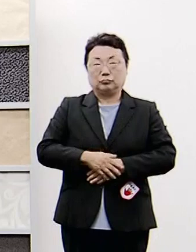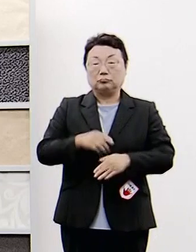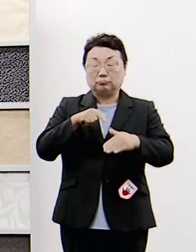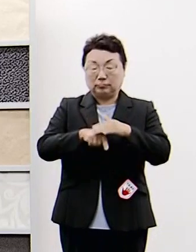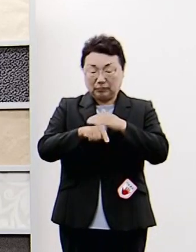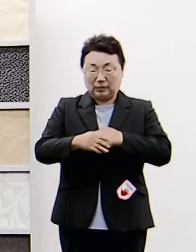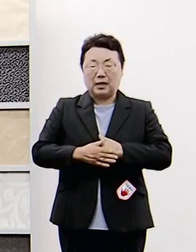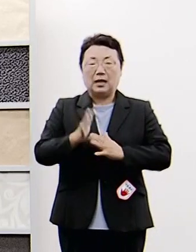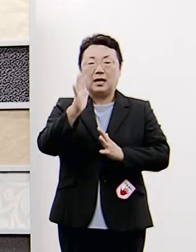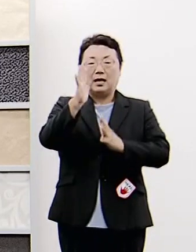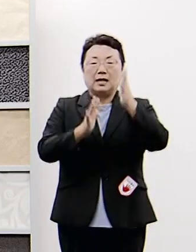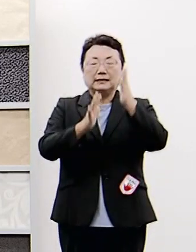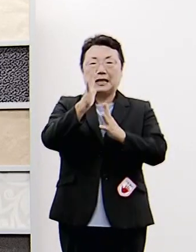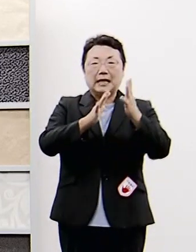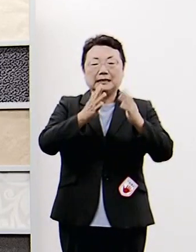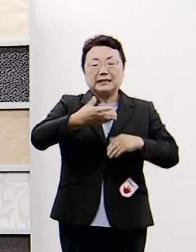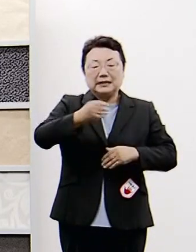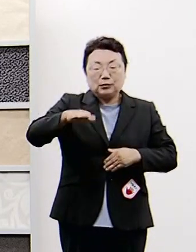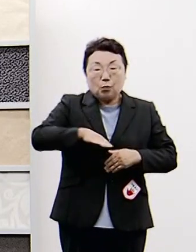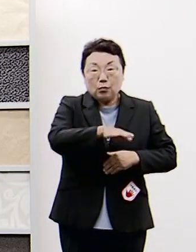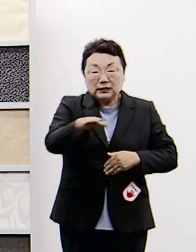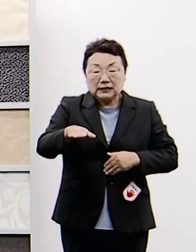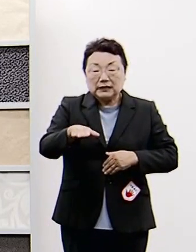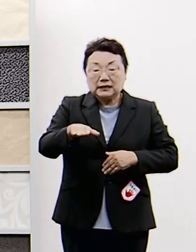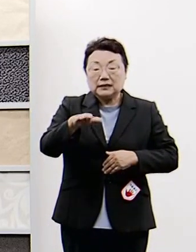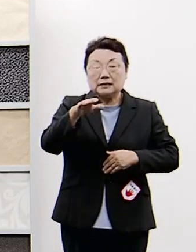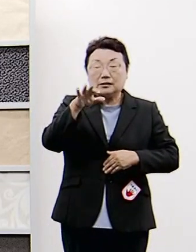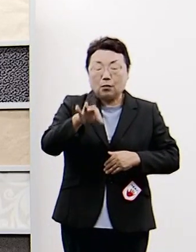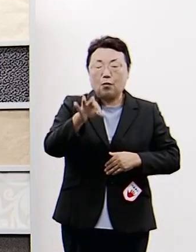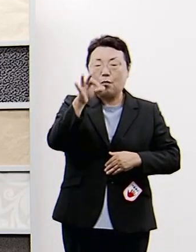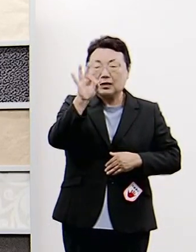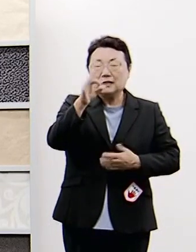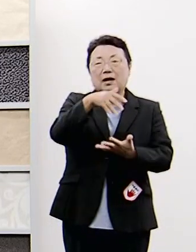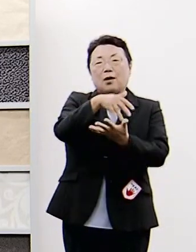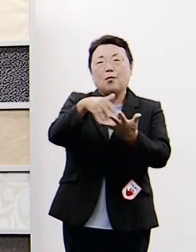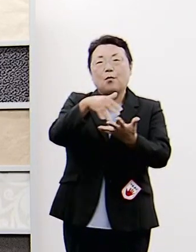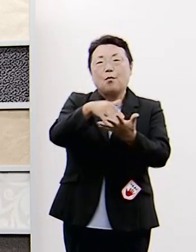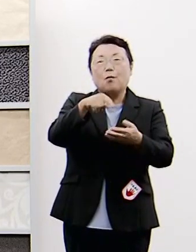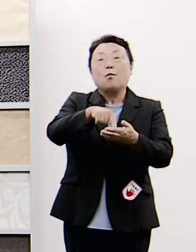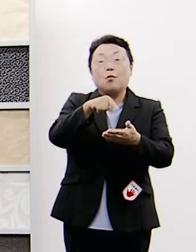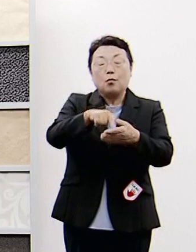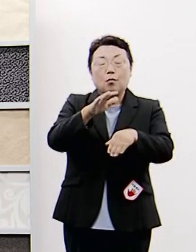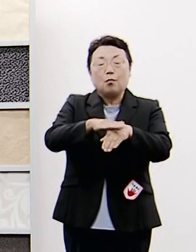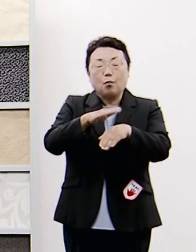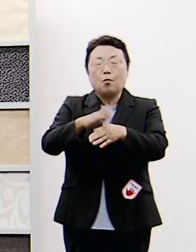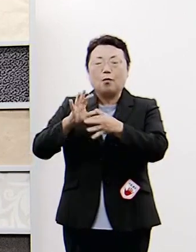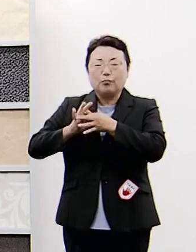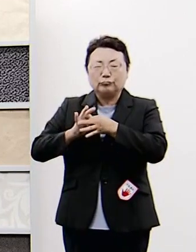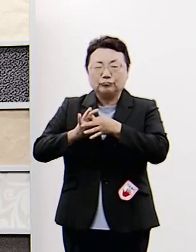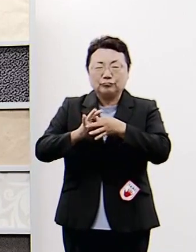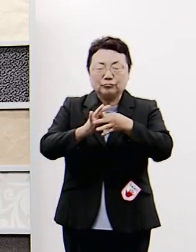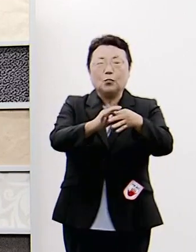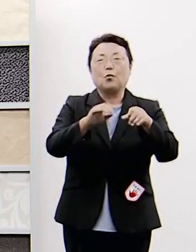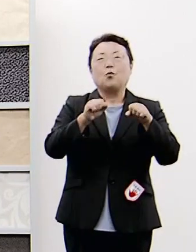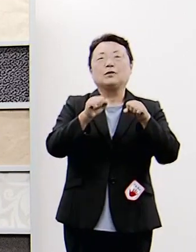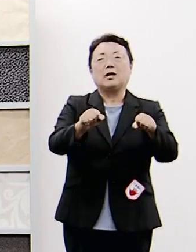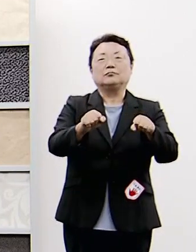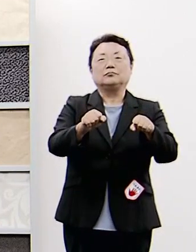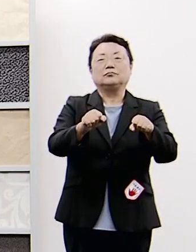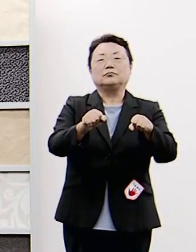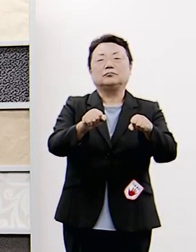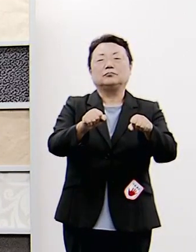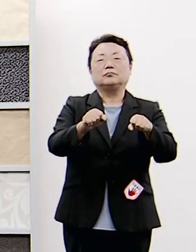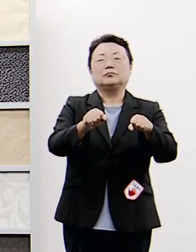山林素地を基礎とする賃料算定方法を今後においても永続的に取らざるを得ないことを明確